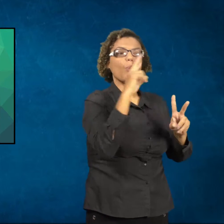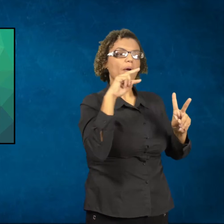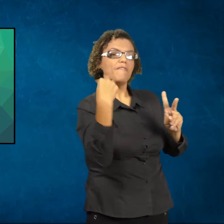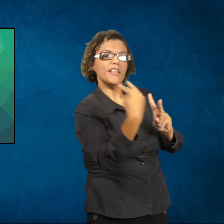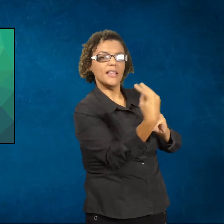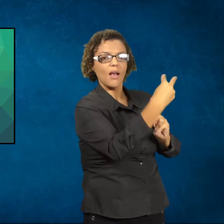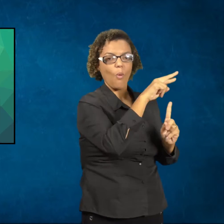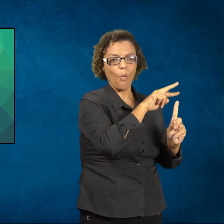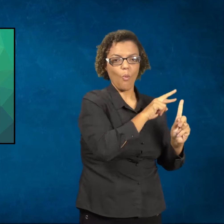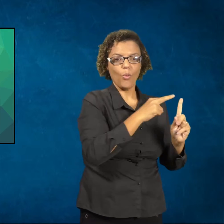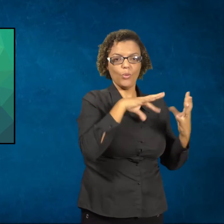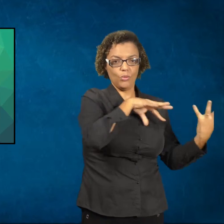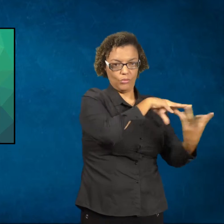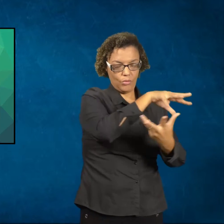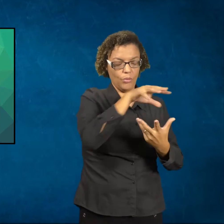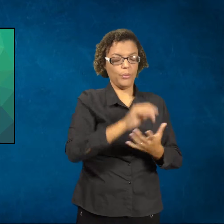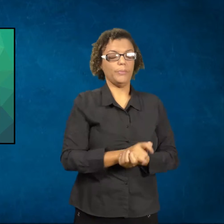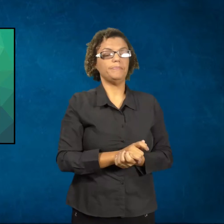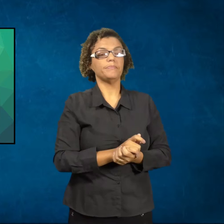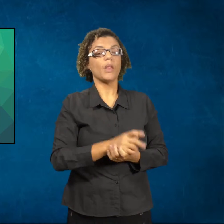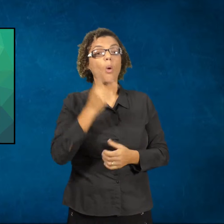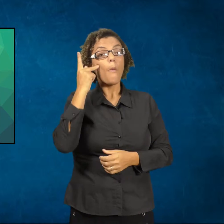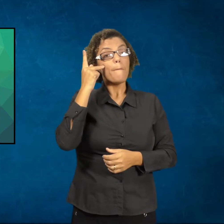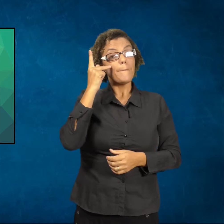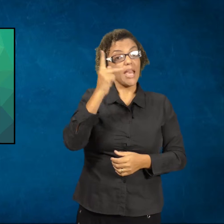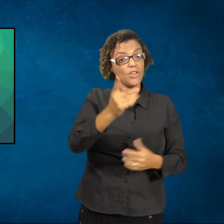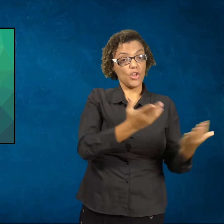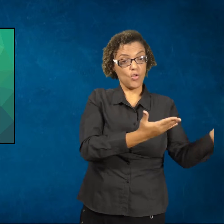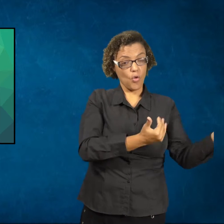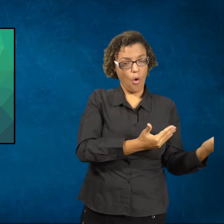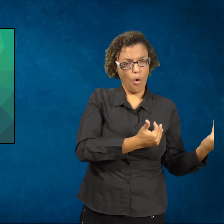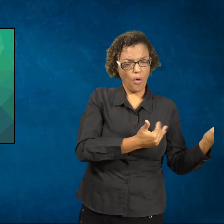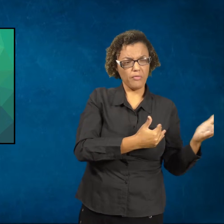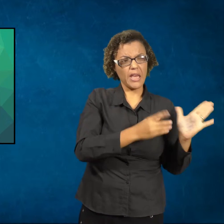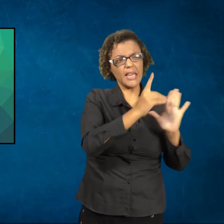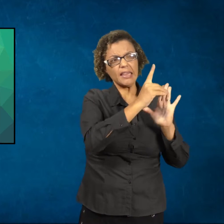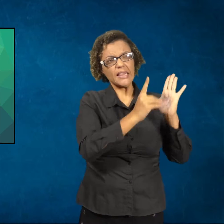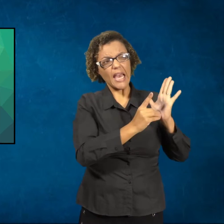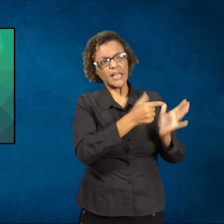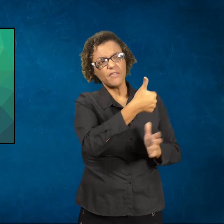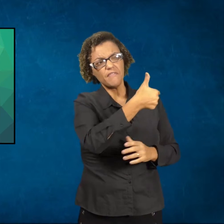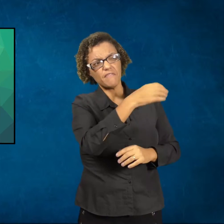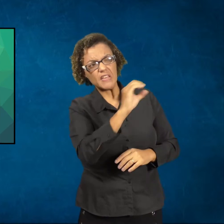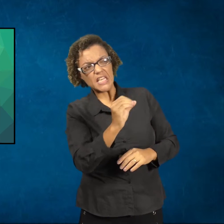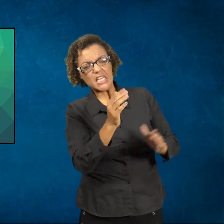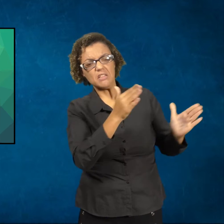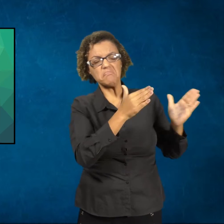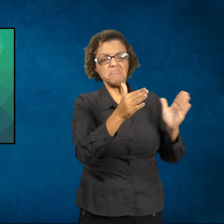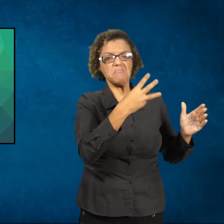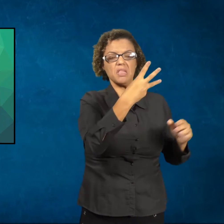o mundo. Então, no Piaget, muito jovem, lá na década de 20, comecinho da década de 30, o